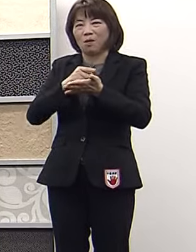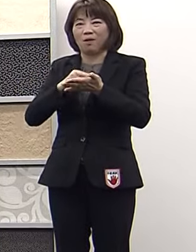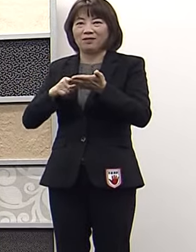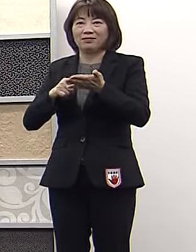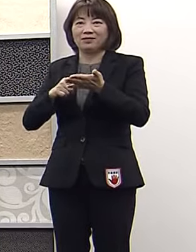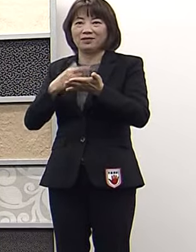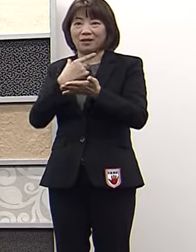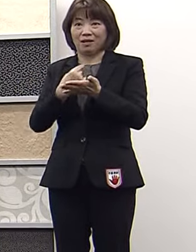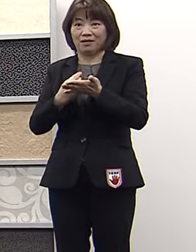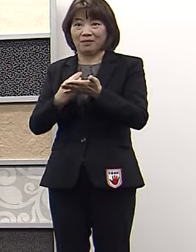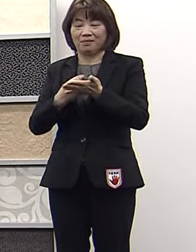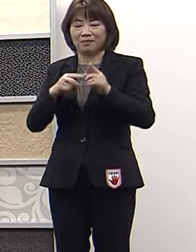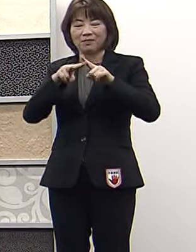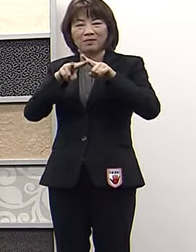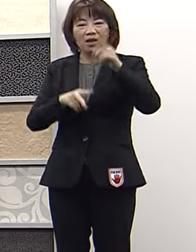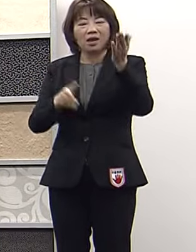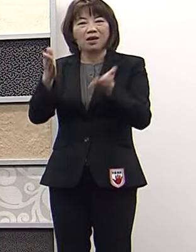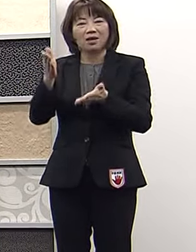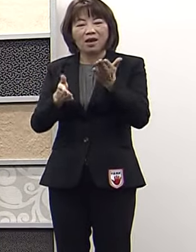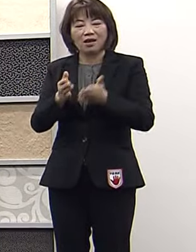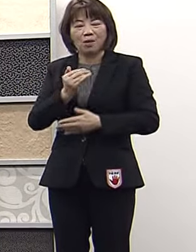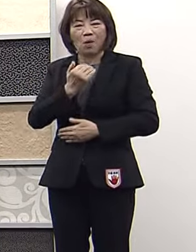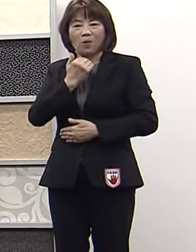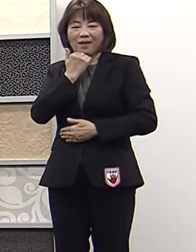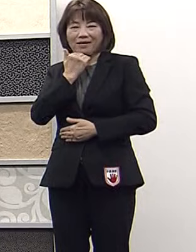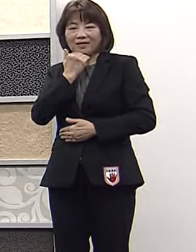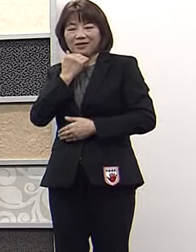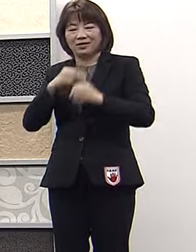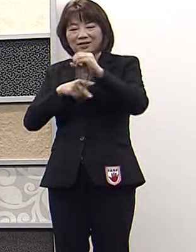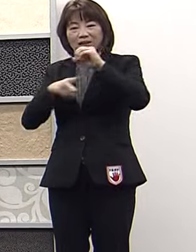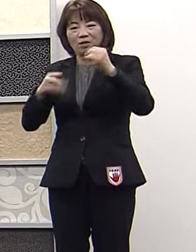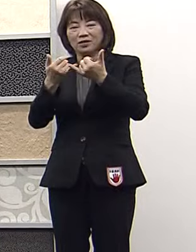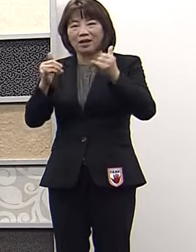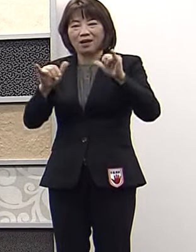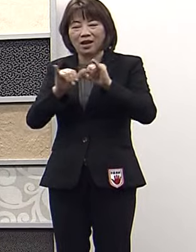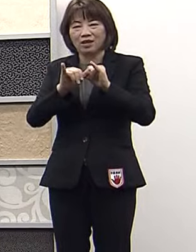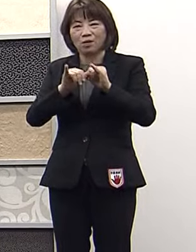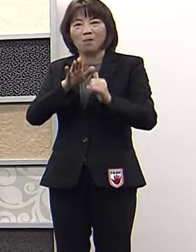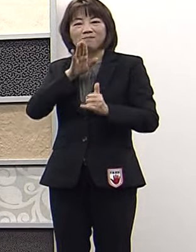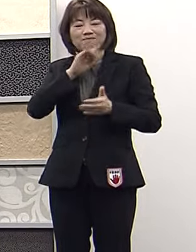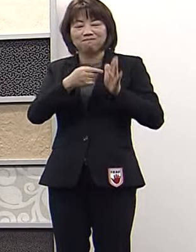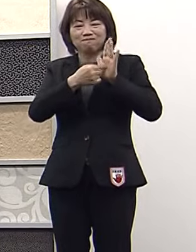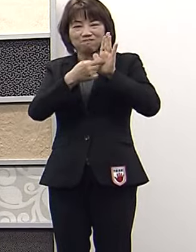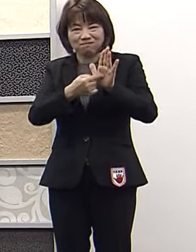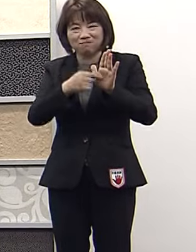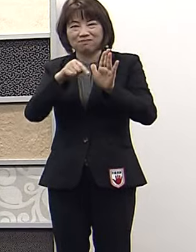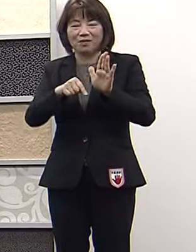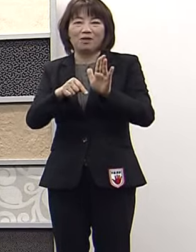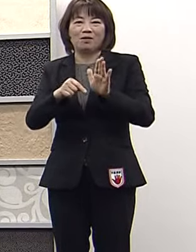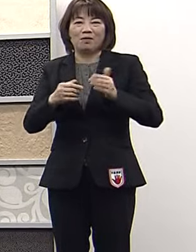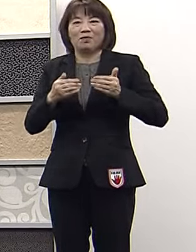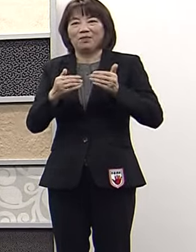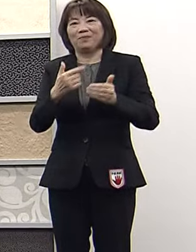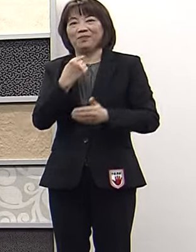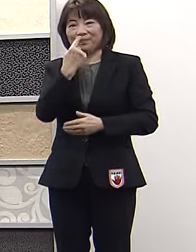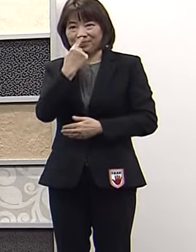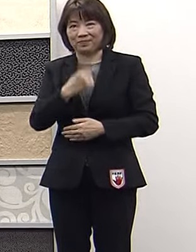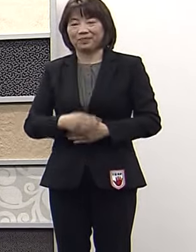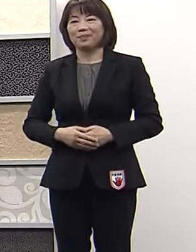その介護待機ゼロ社会の実現は第一歩であろうと思っています。で、合わせまして